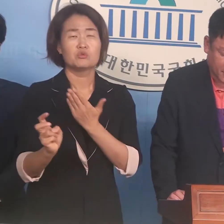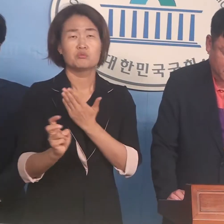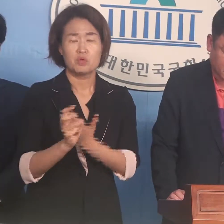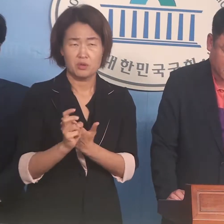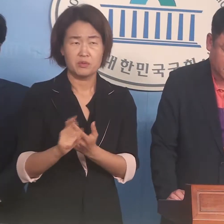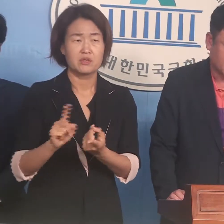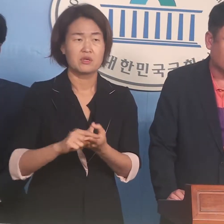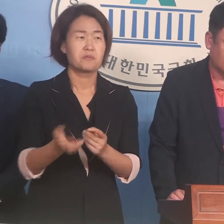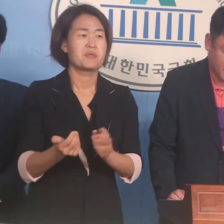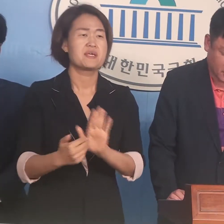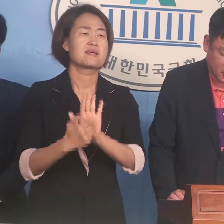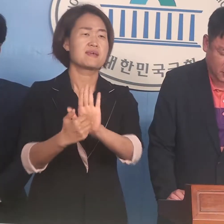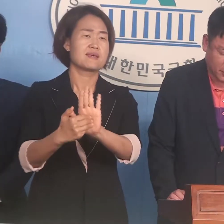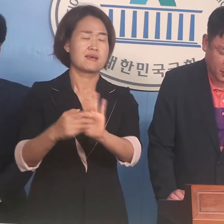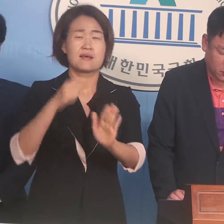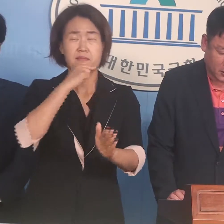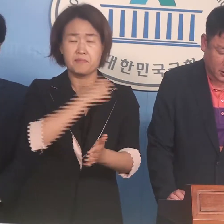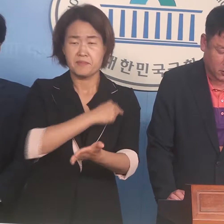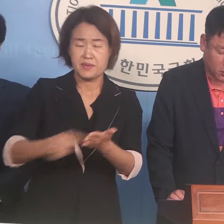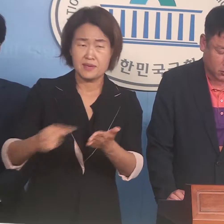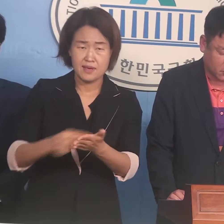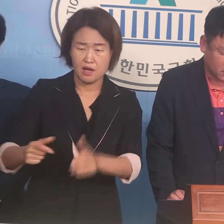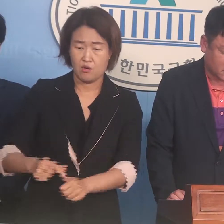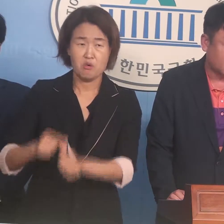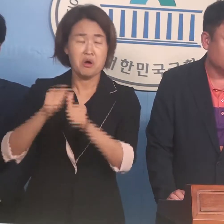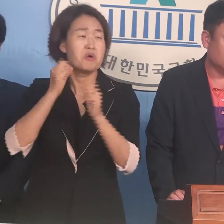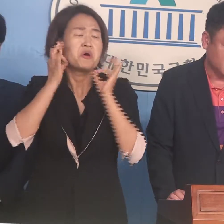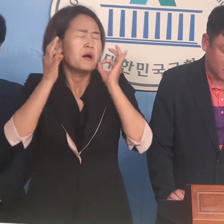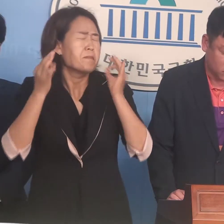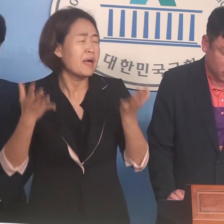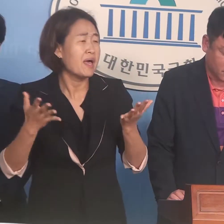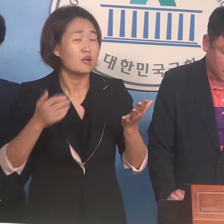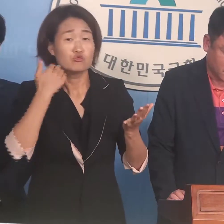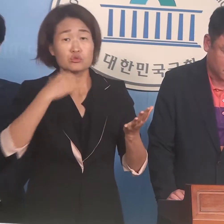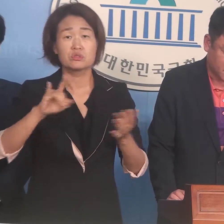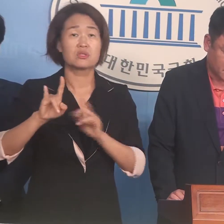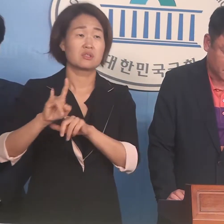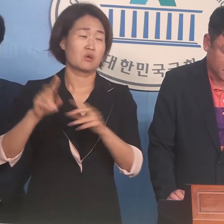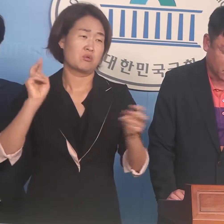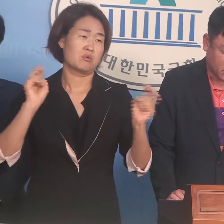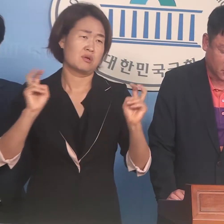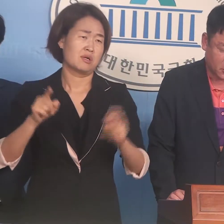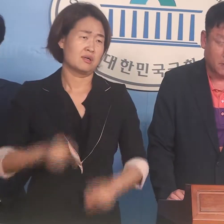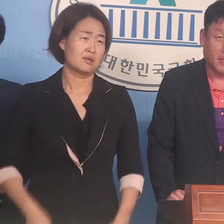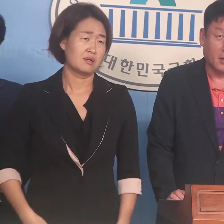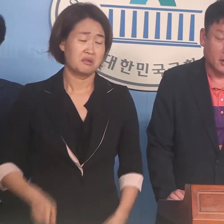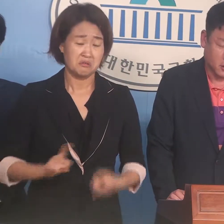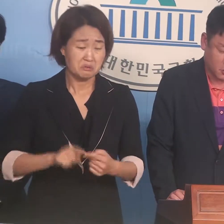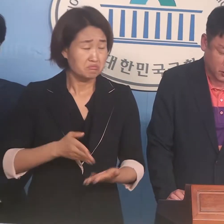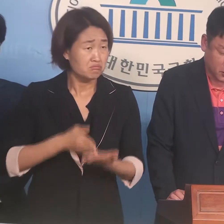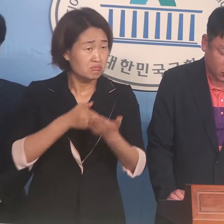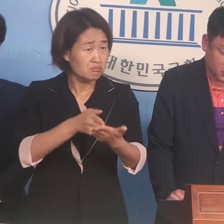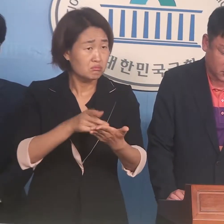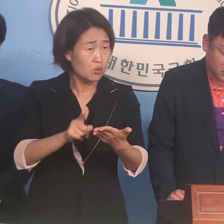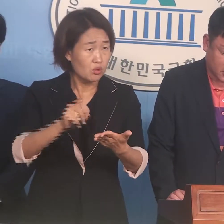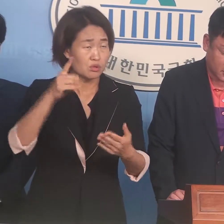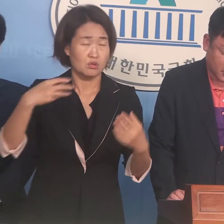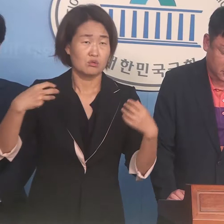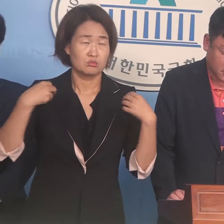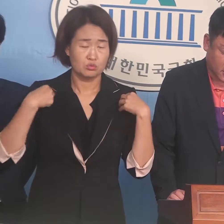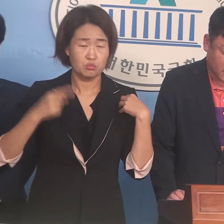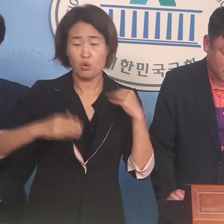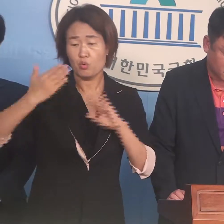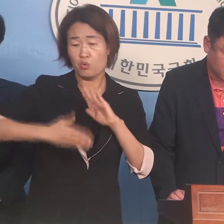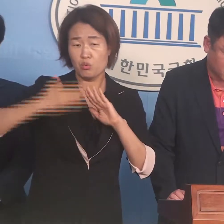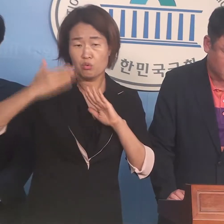대한 예방대책 및 피해 구제에 대한 노력도 없는 현대중공업의 기업결합심사 요청은 정부의 공정경제에